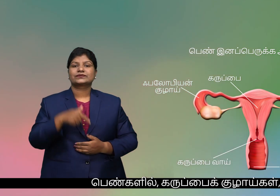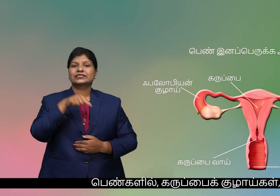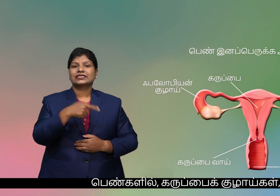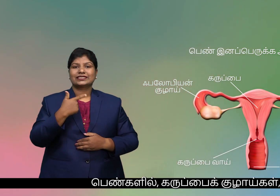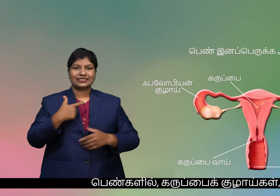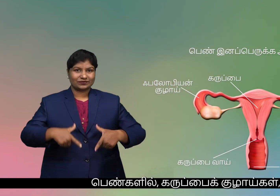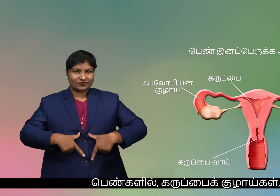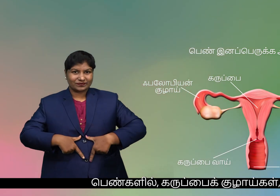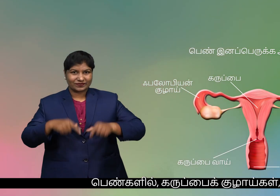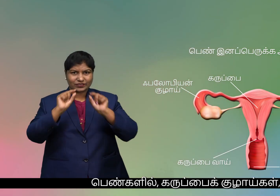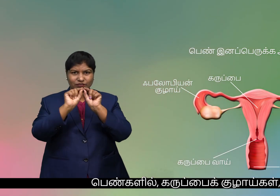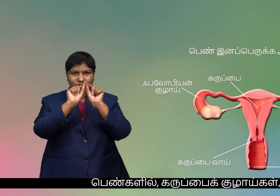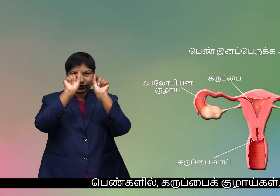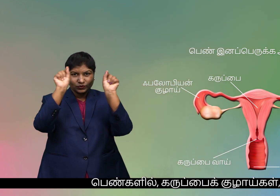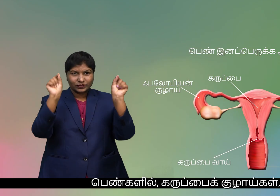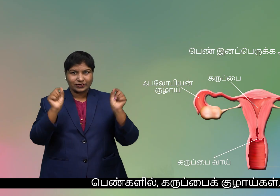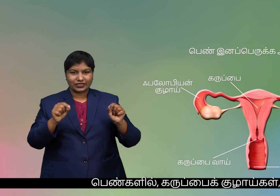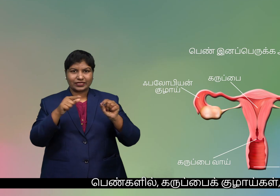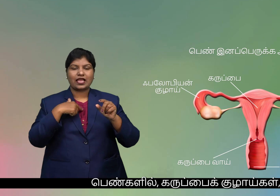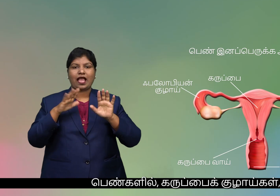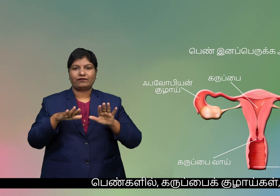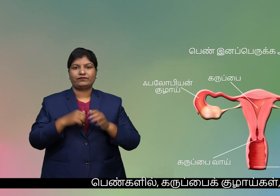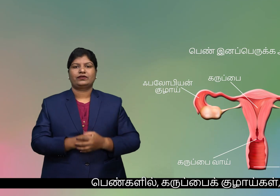பெண்களில் கருப்பை குழாய்கள்,